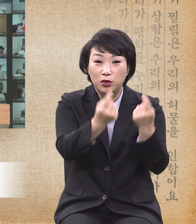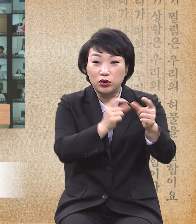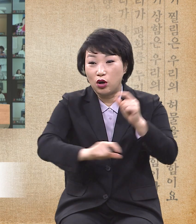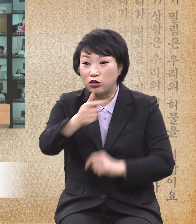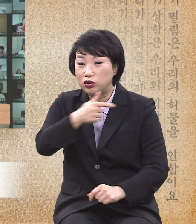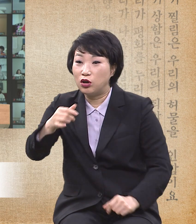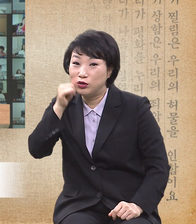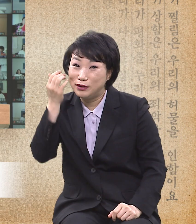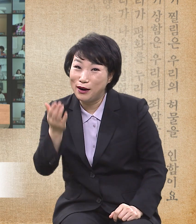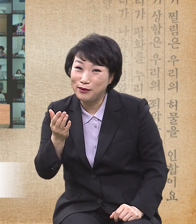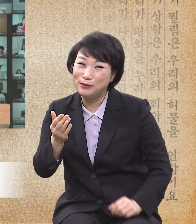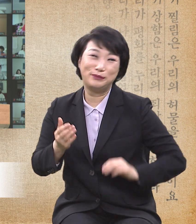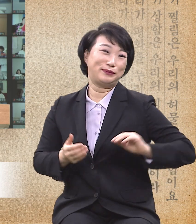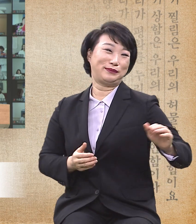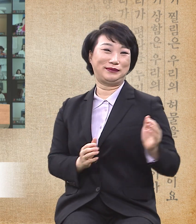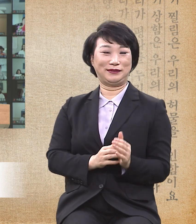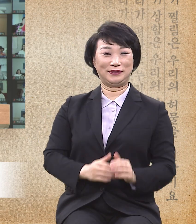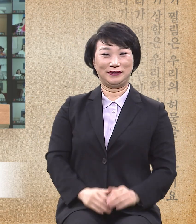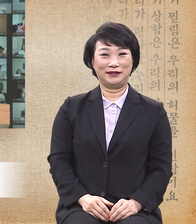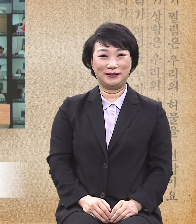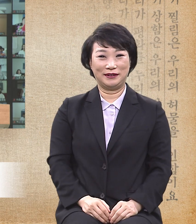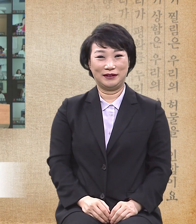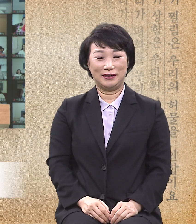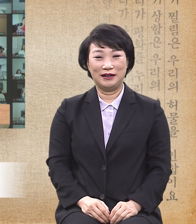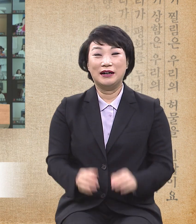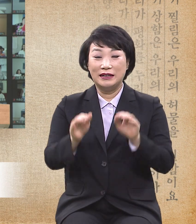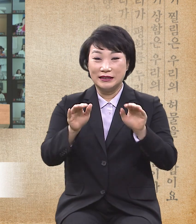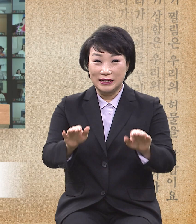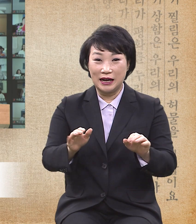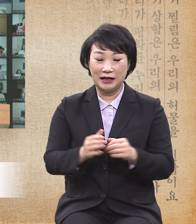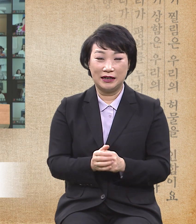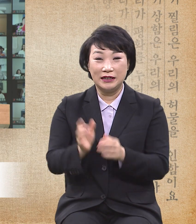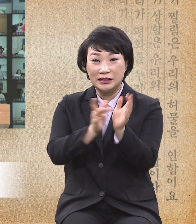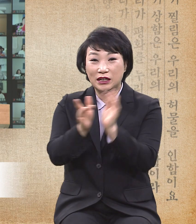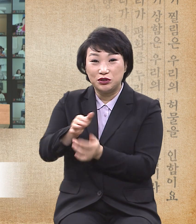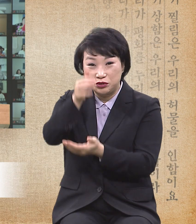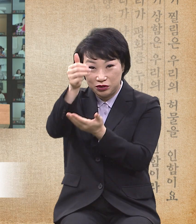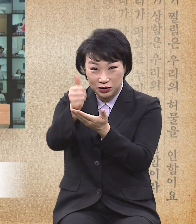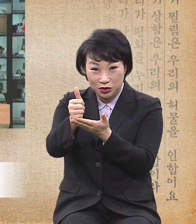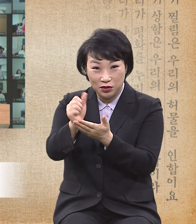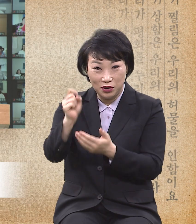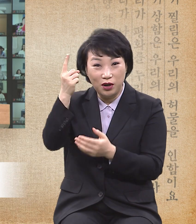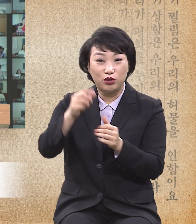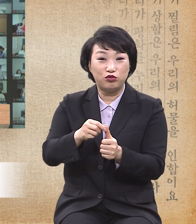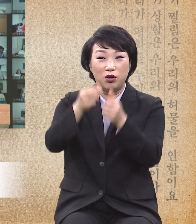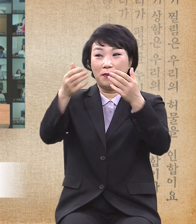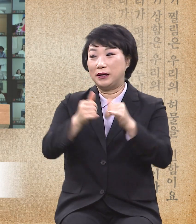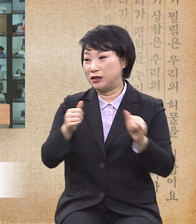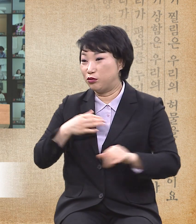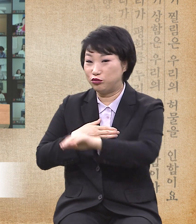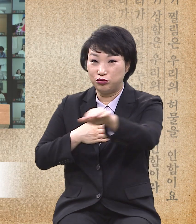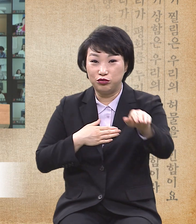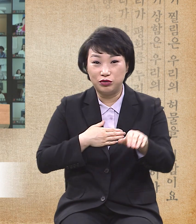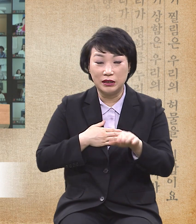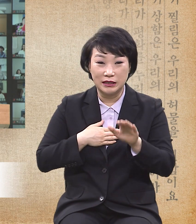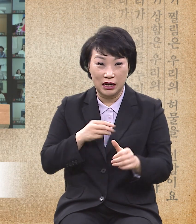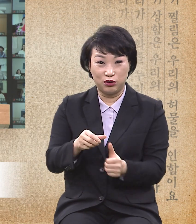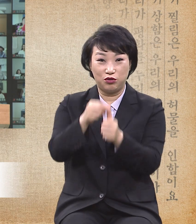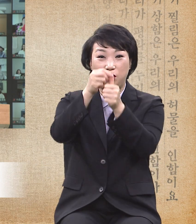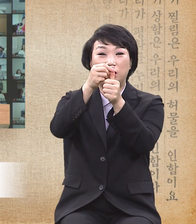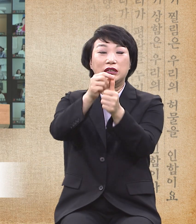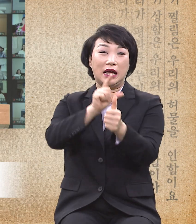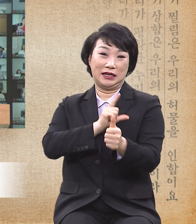능력이 있더냐 그 말이야. 그러므로 예수 그리스도로 구원받은 자들은